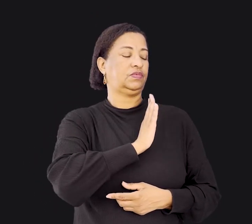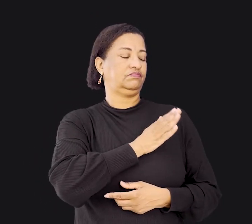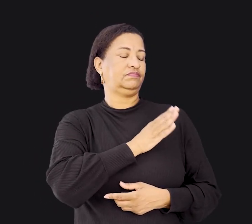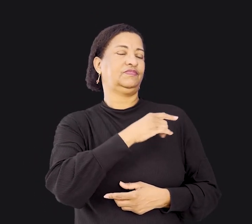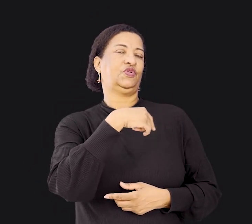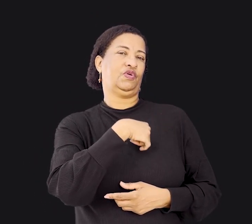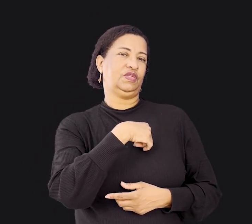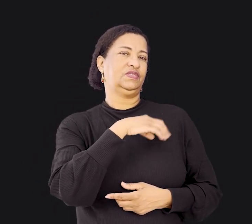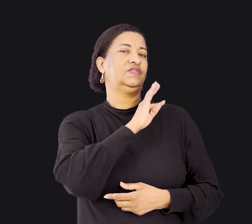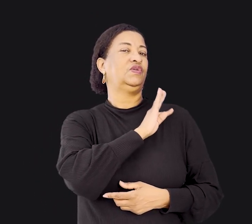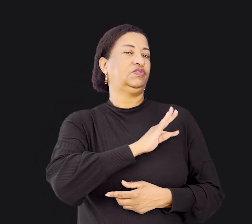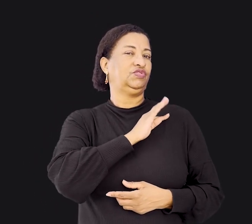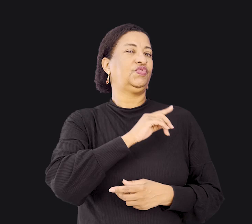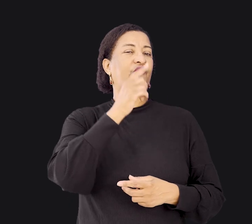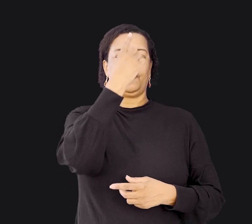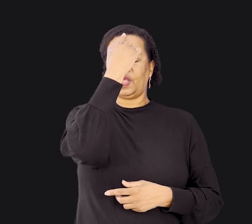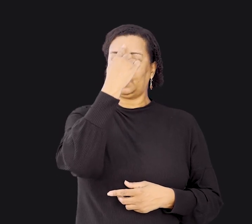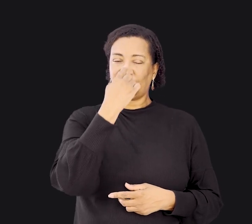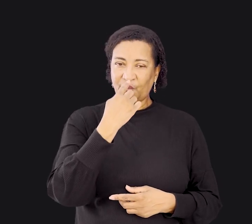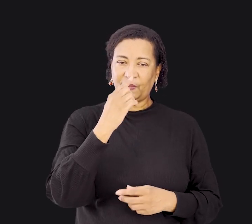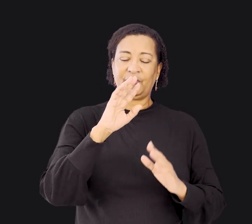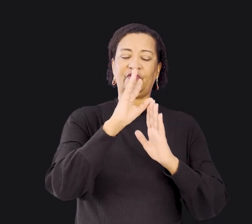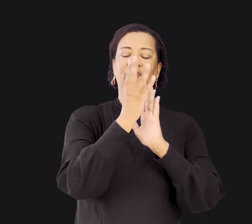traça um perfil da igreja falsa e da verdadeira